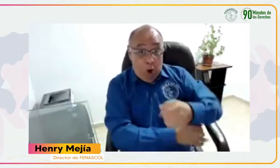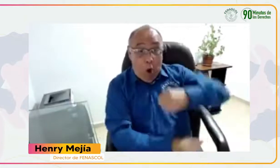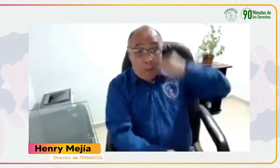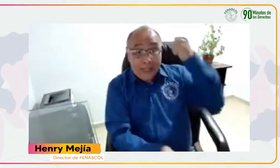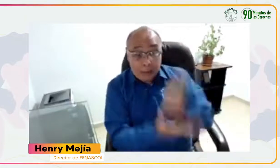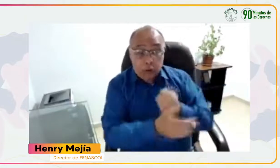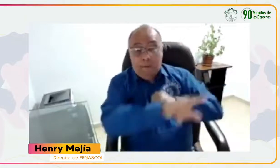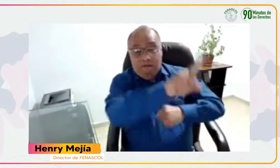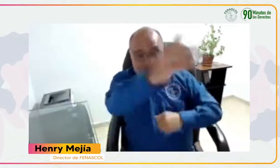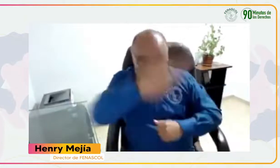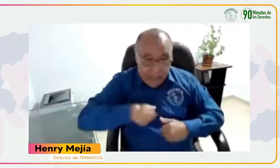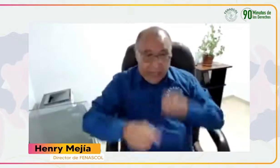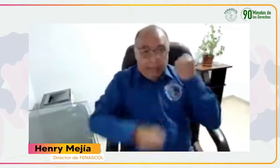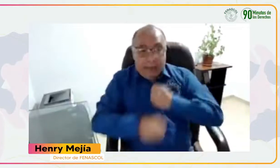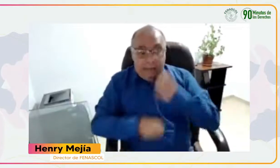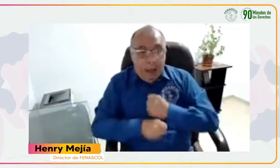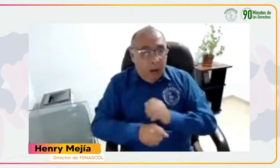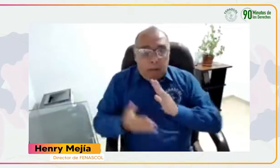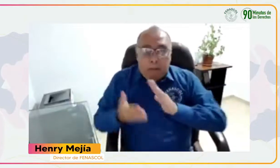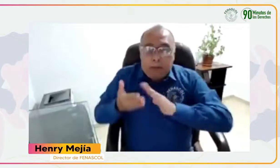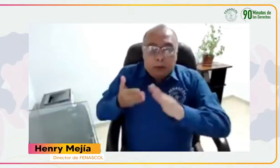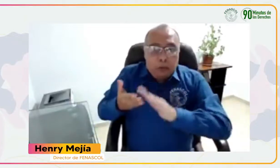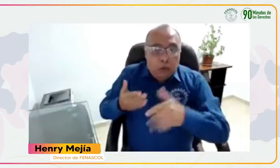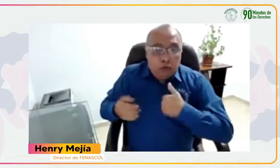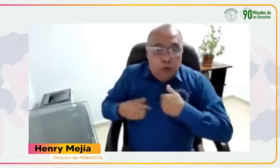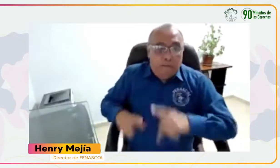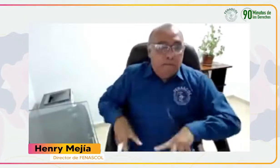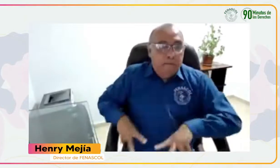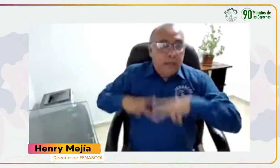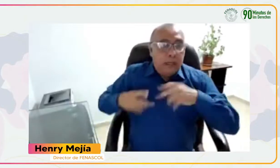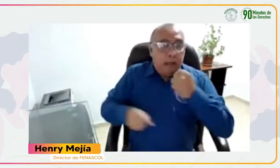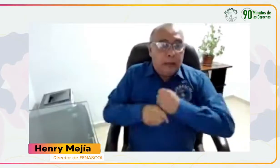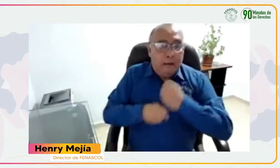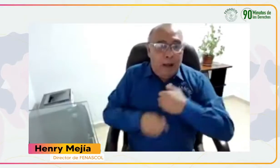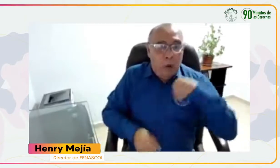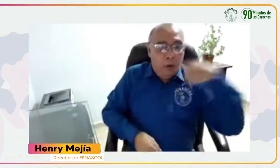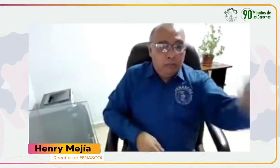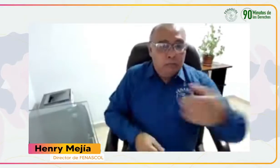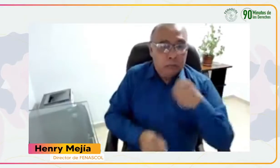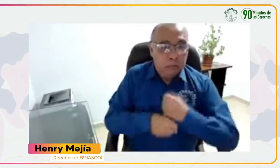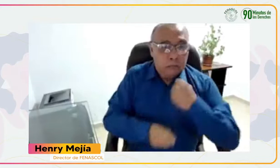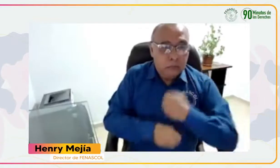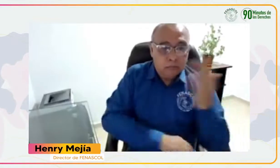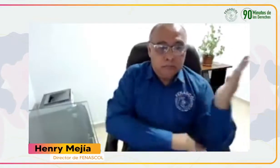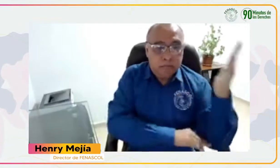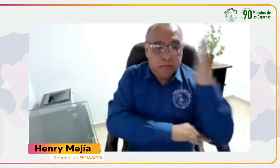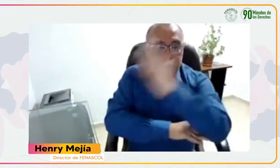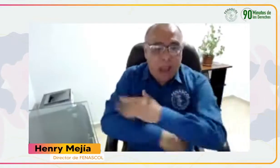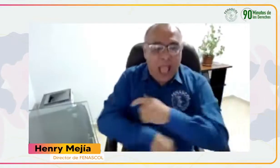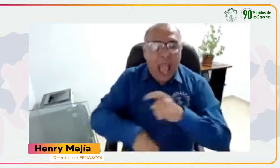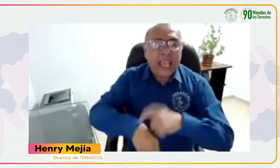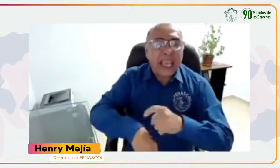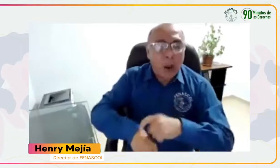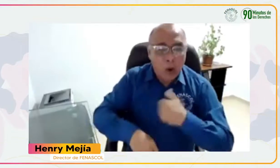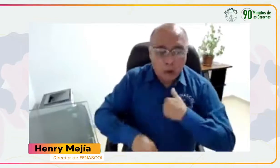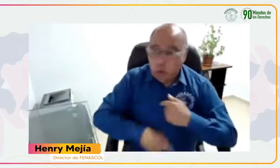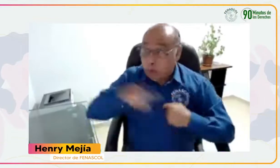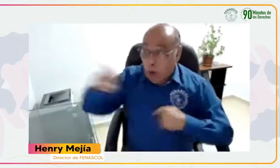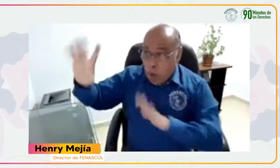es voluntario. Nosotros no podemos imponer que una persona cumpla un horario porque requiere también de su trabajo. Trabajan todo